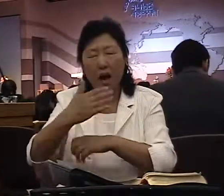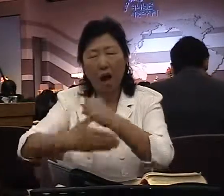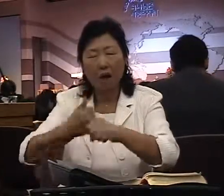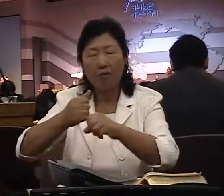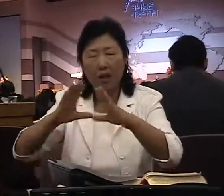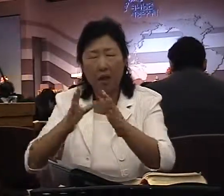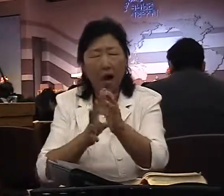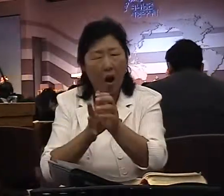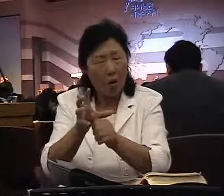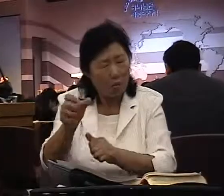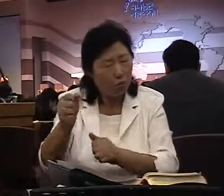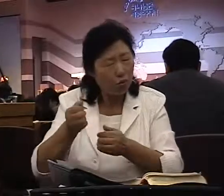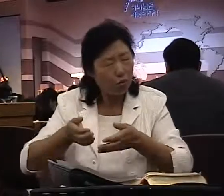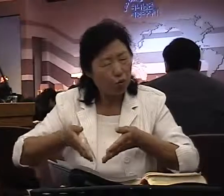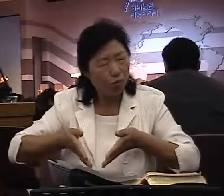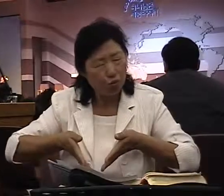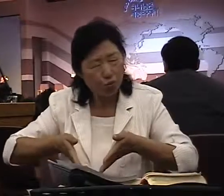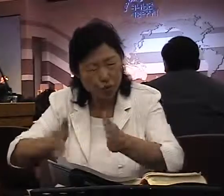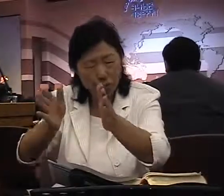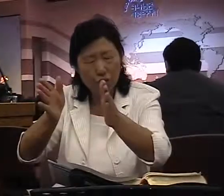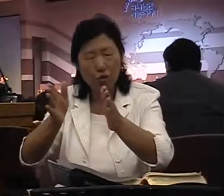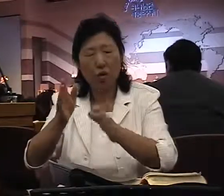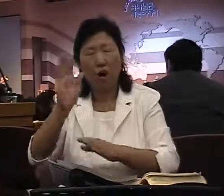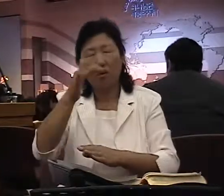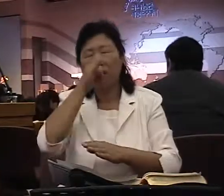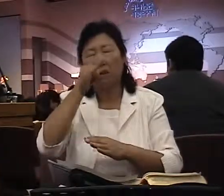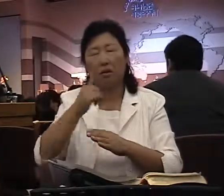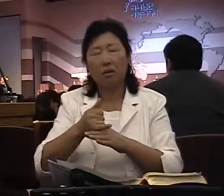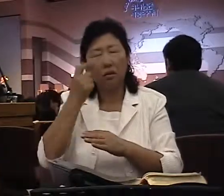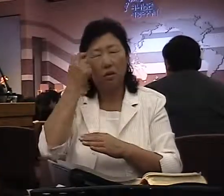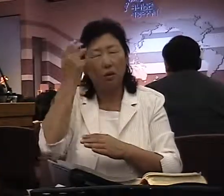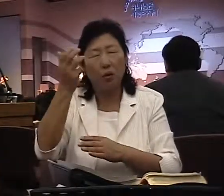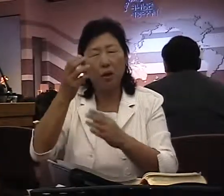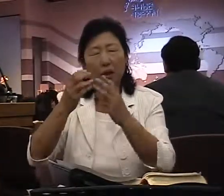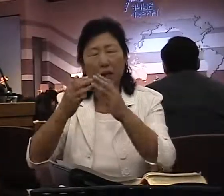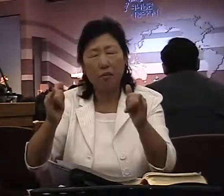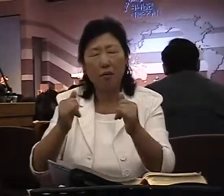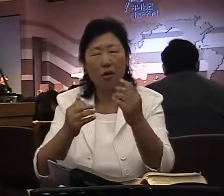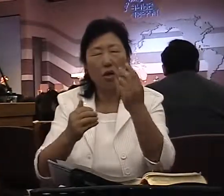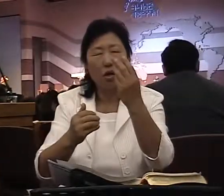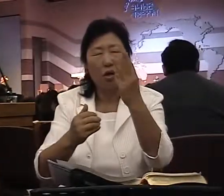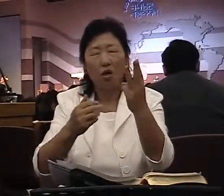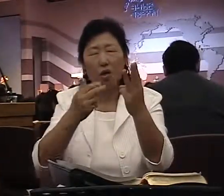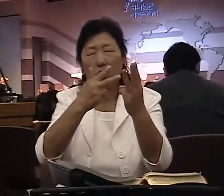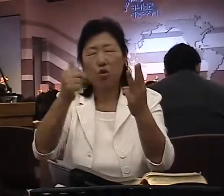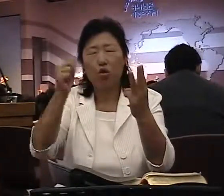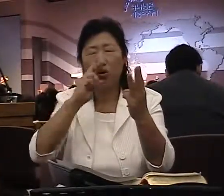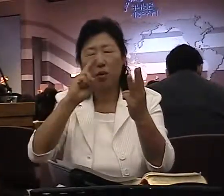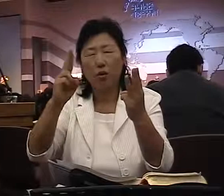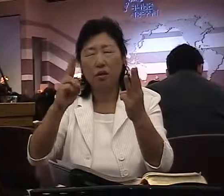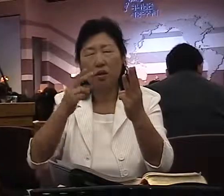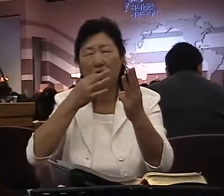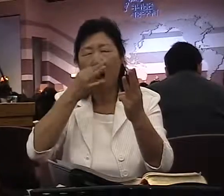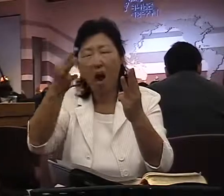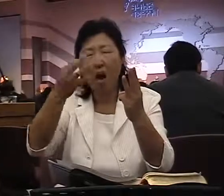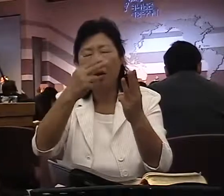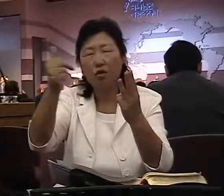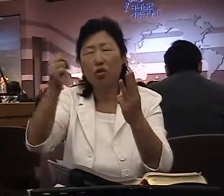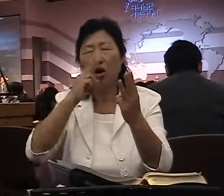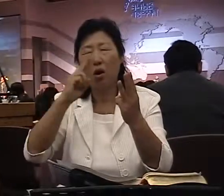달라. 그래서 훈련받고 성령의 사람이 되게 달라. 우리 주여 상상하고 다 같이 기도하겠습니다.